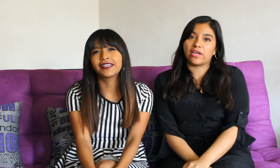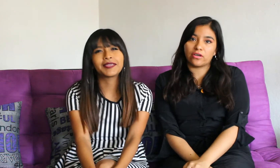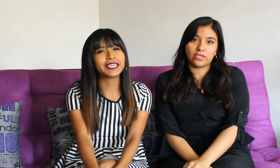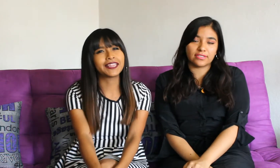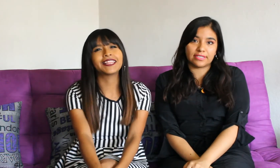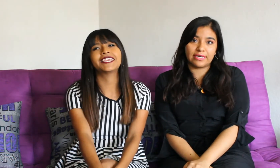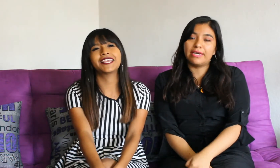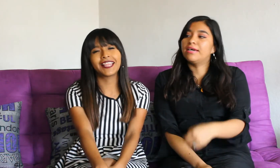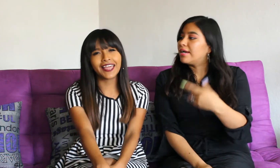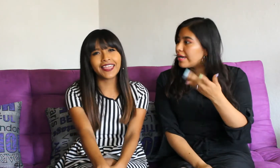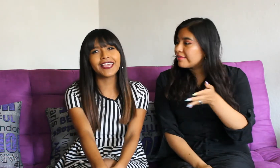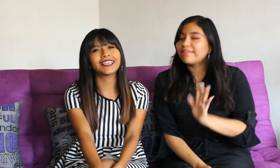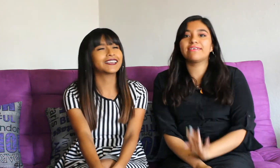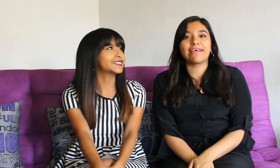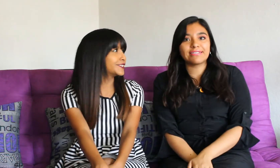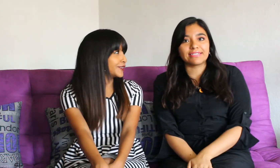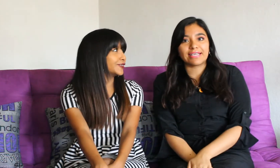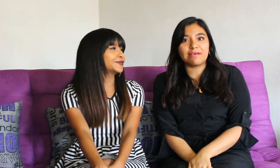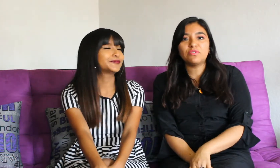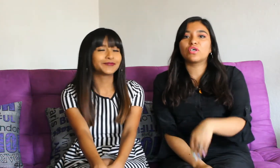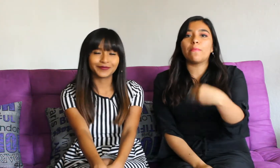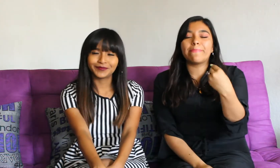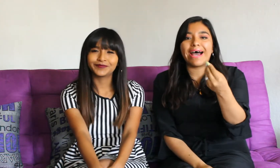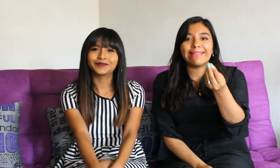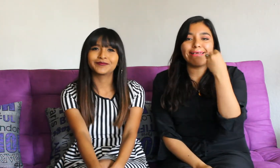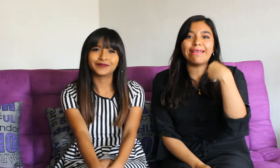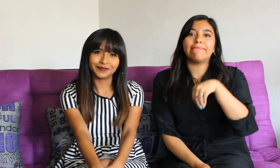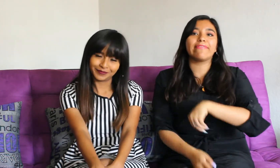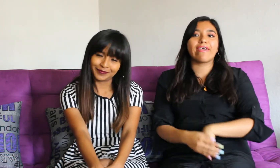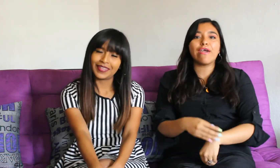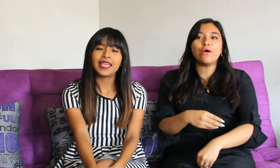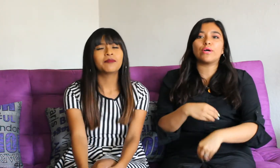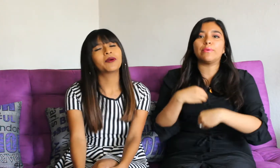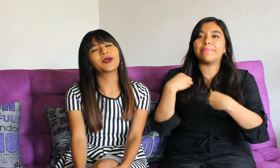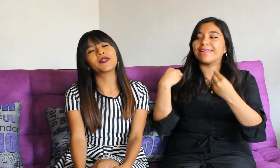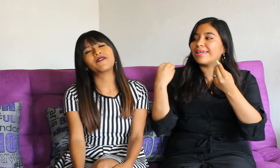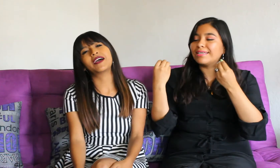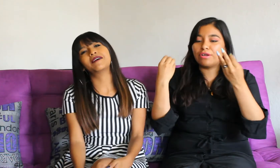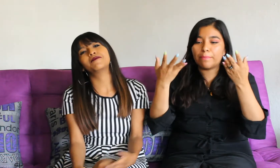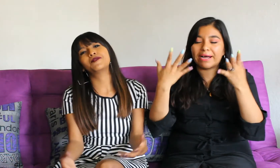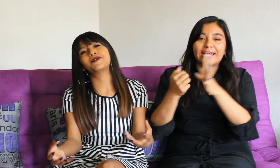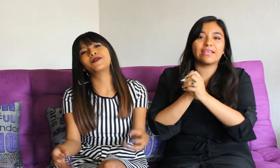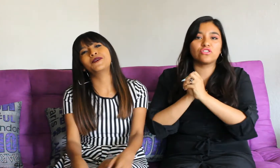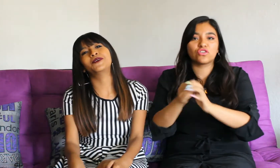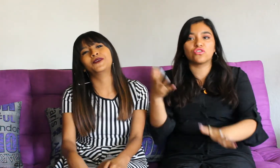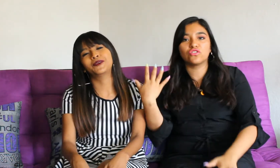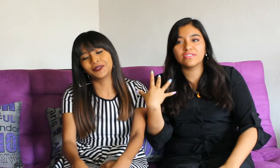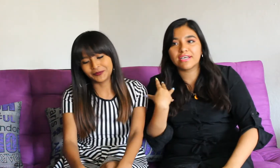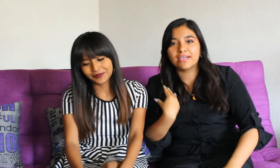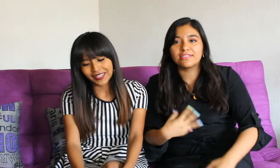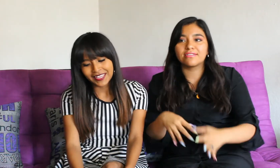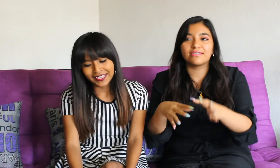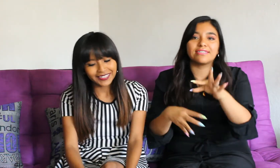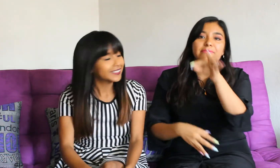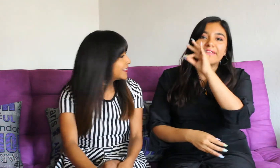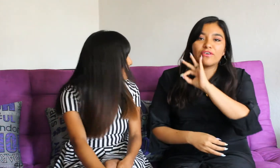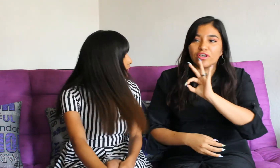claro que indignada. Sí. Indignadas estamos. Compartan el video, compartanlo para que nos conozcan y se diviertan un